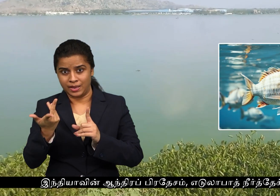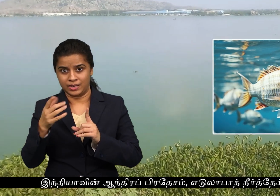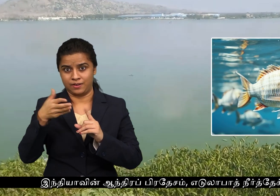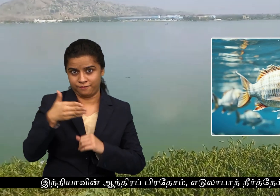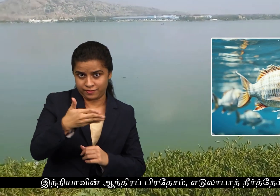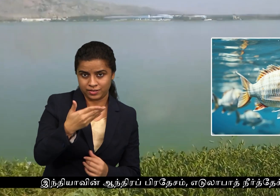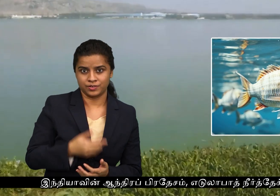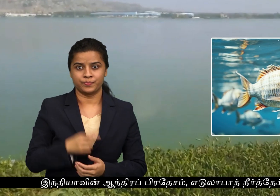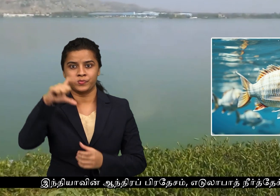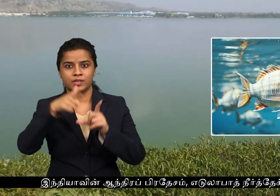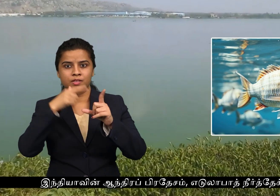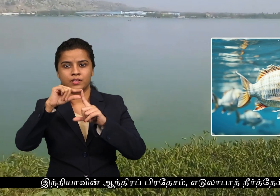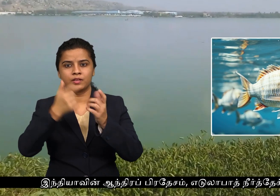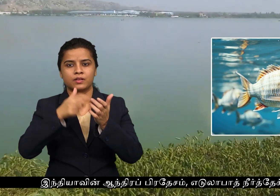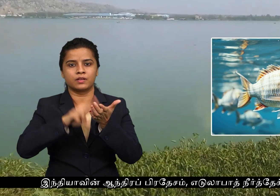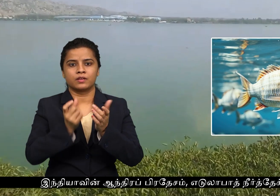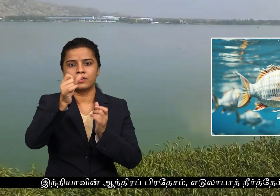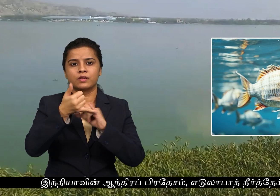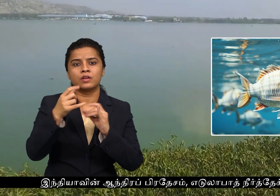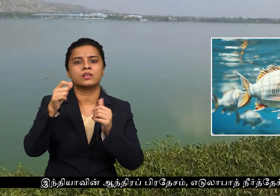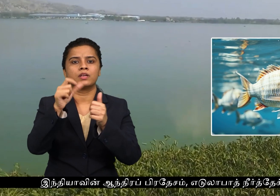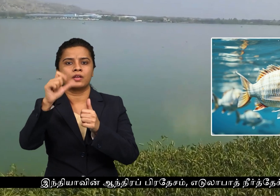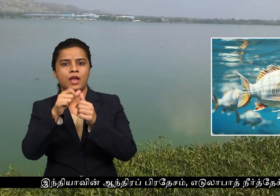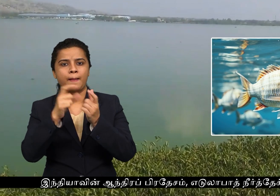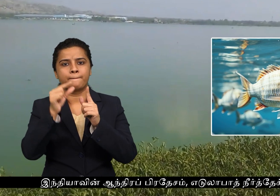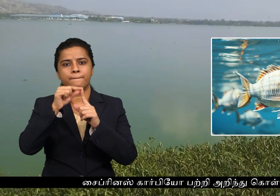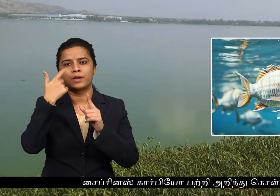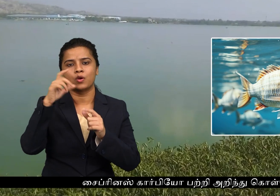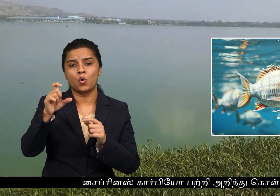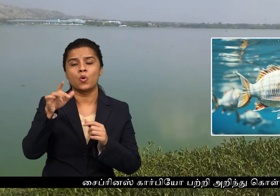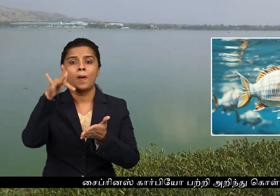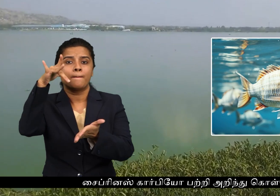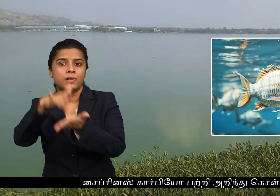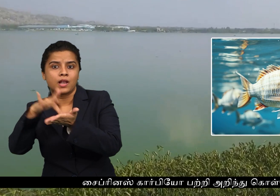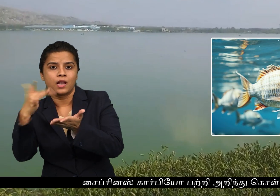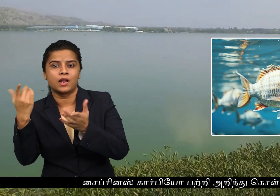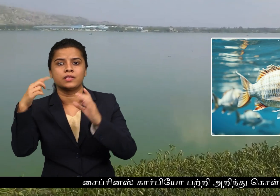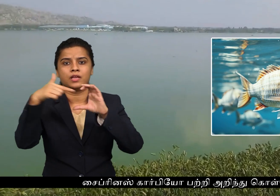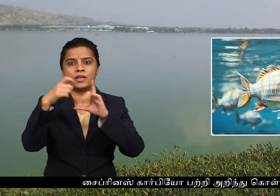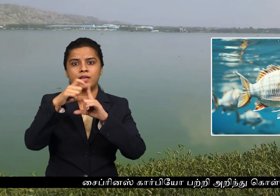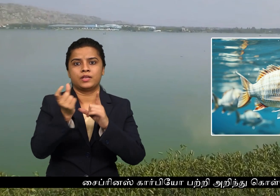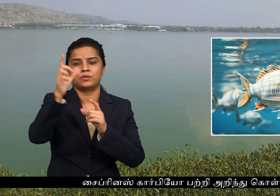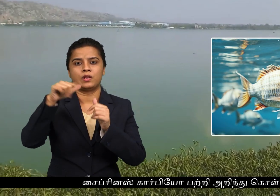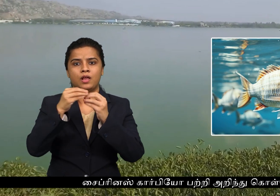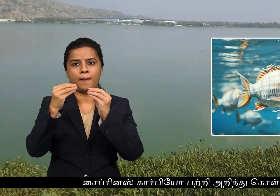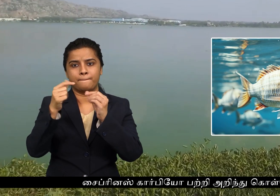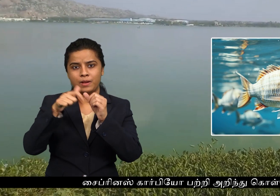எடிலாபாத் நீர்த்தேக்கத்தின் அதாவது EBWR சைப்ரினஸ் கார்பியோ பற்றி அறிந்து கொள்வோம்.